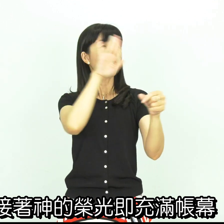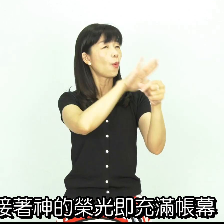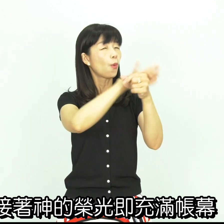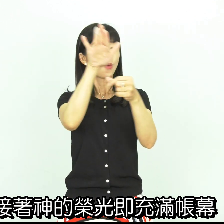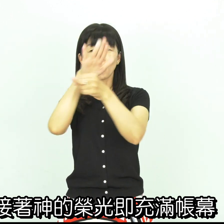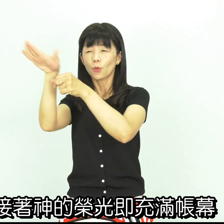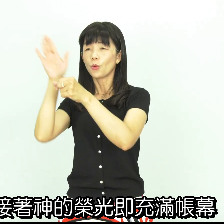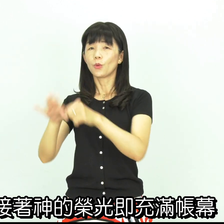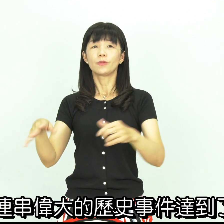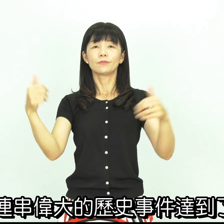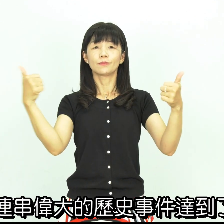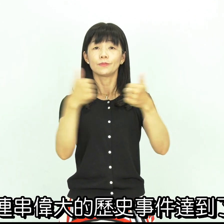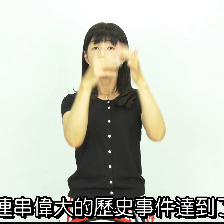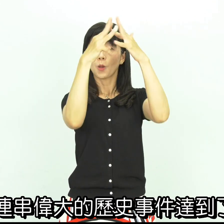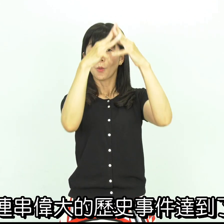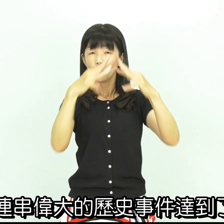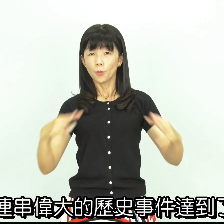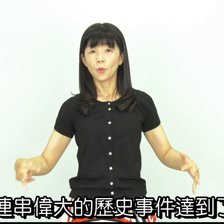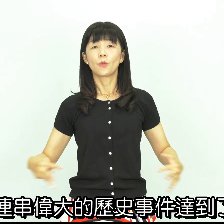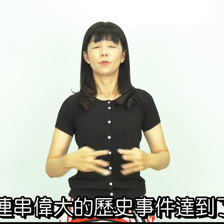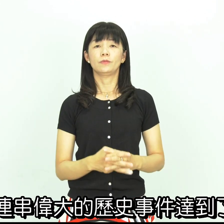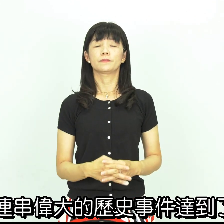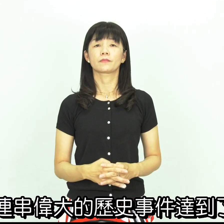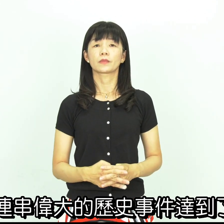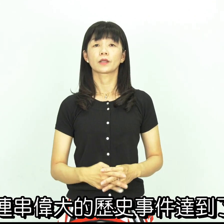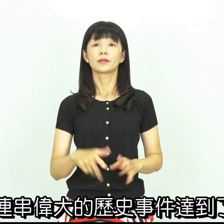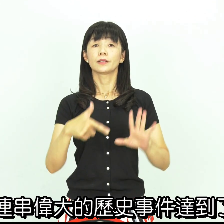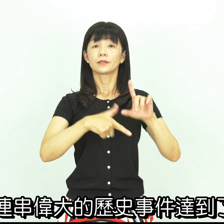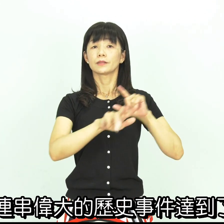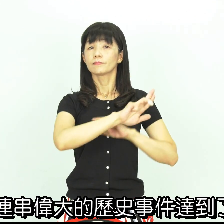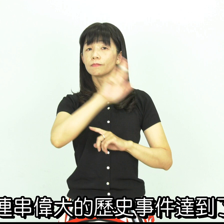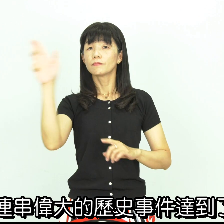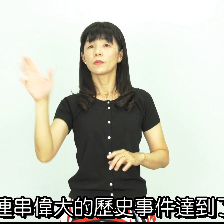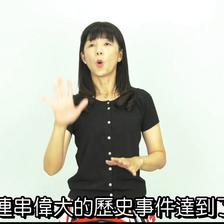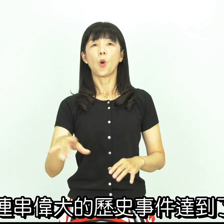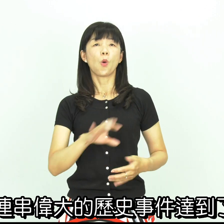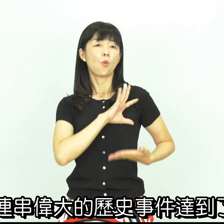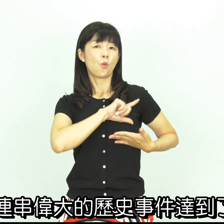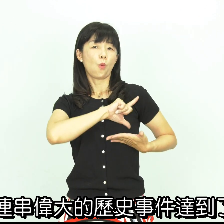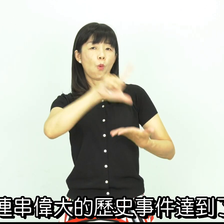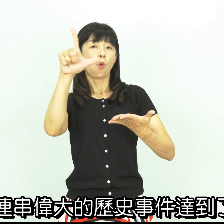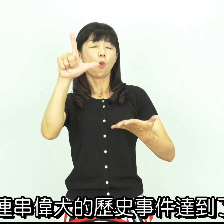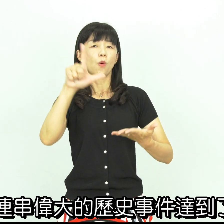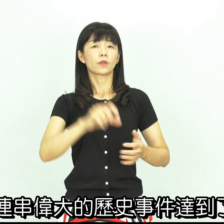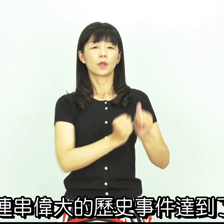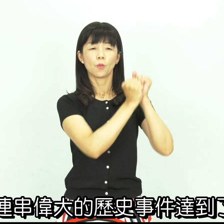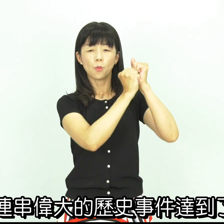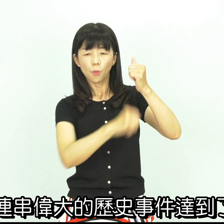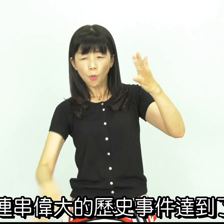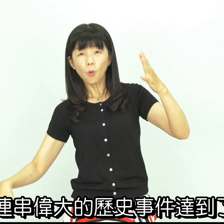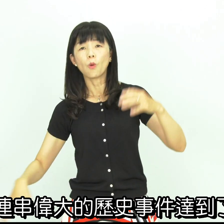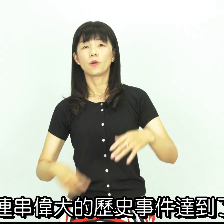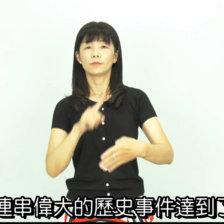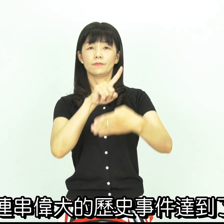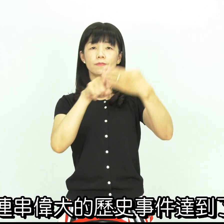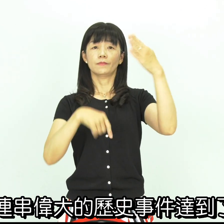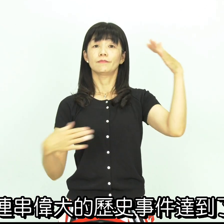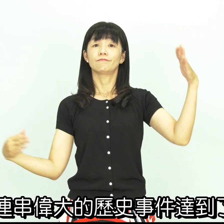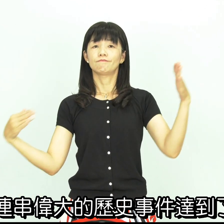幕，以色列一连串伟大的历史事件达到了最高峰。摩